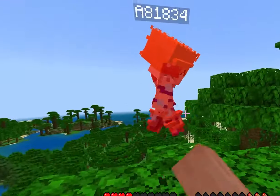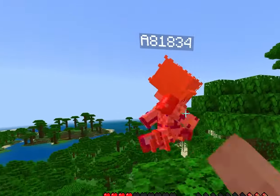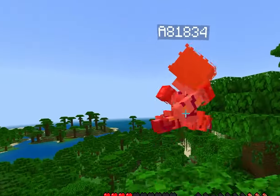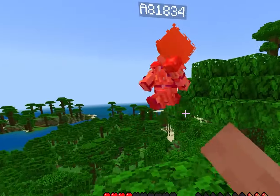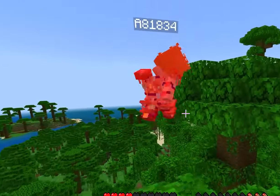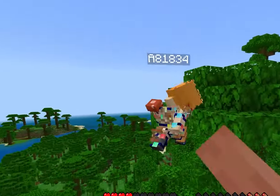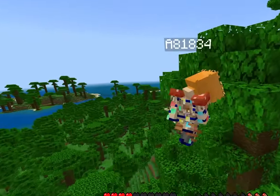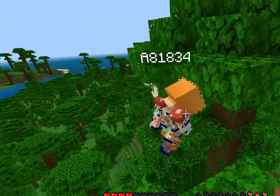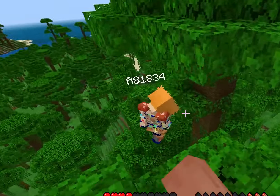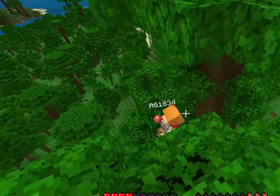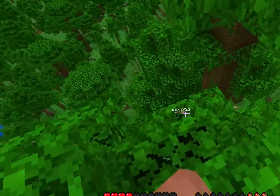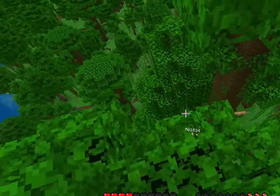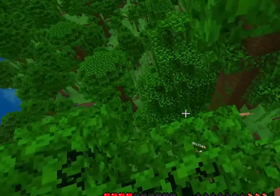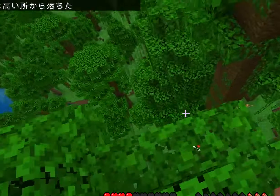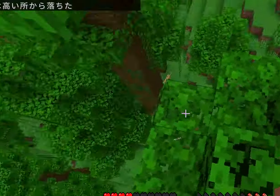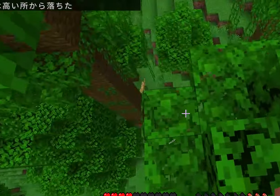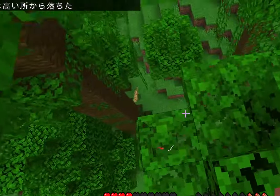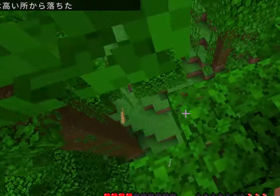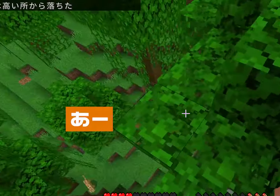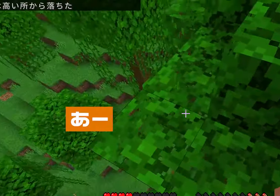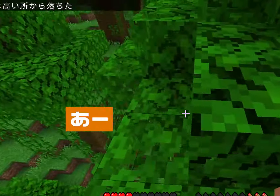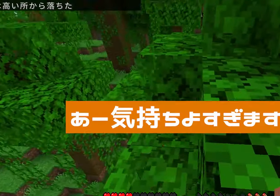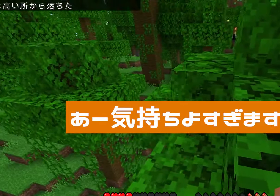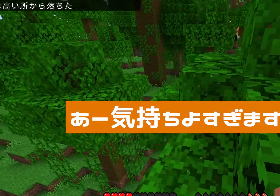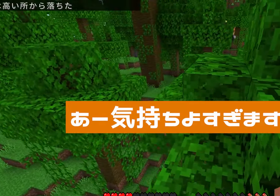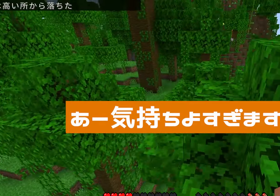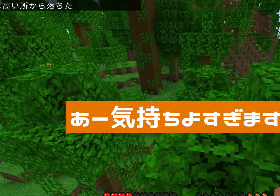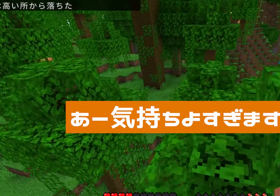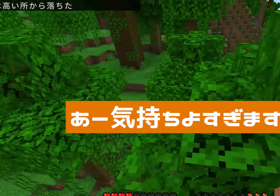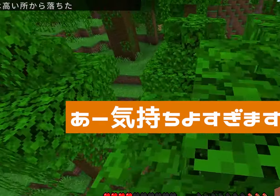気持ちいい気持ちあっちっあー気持ちよすぎますちょっと